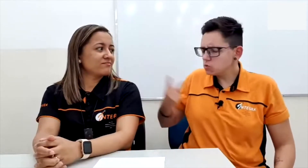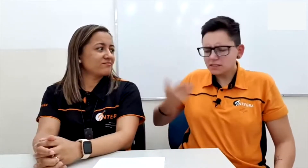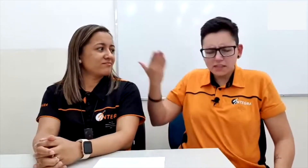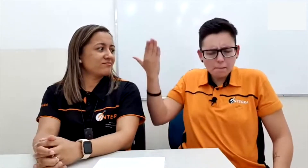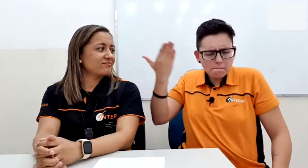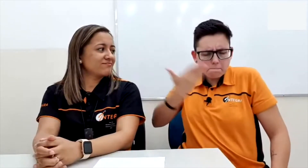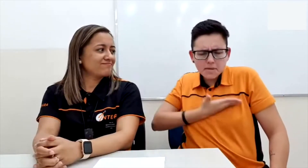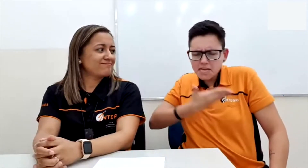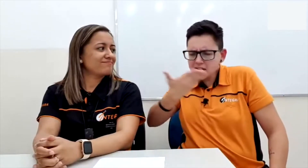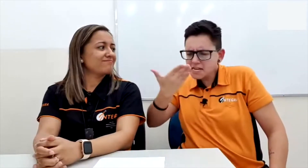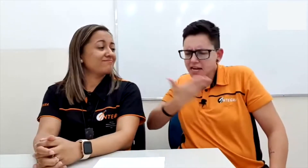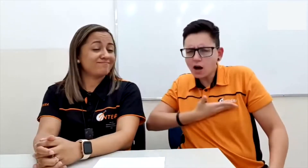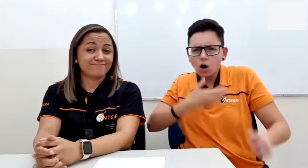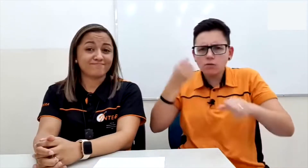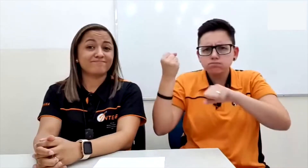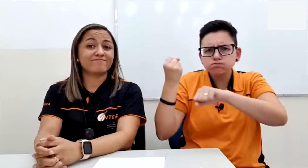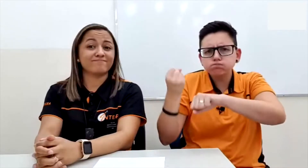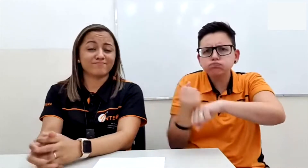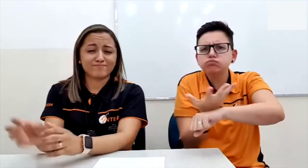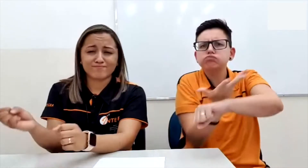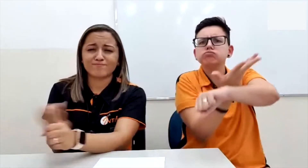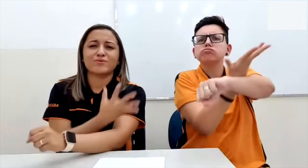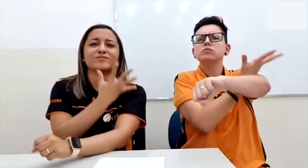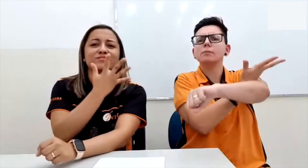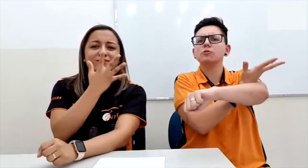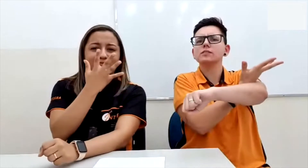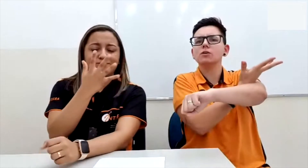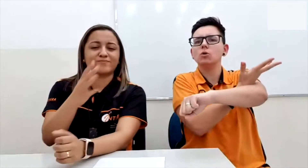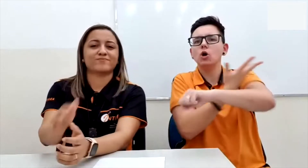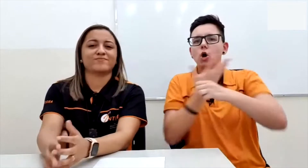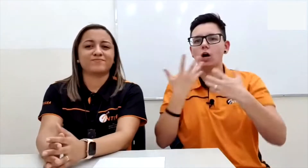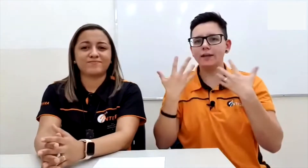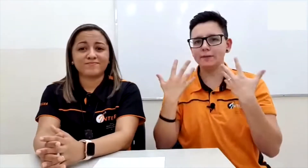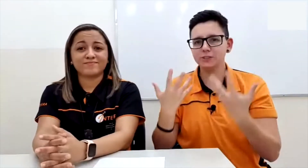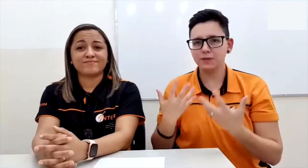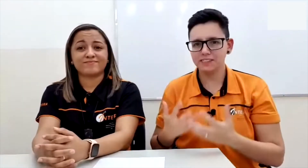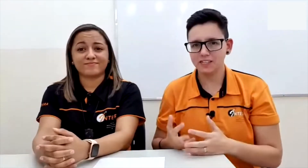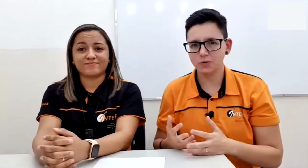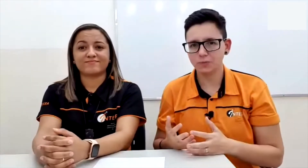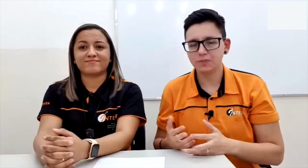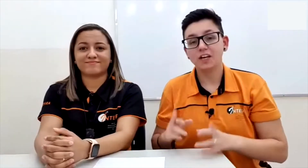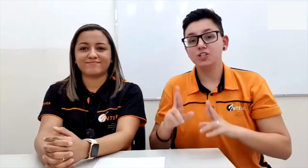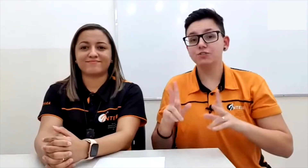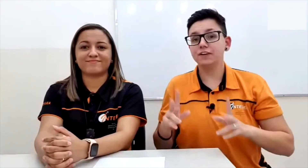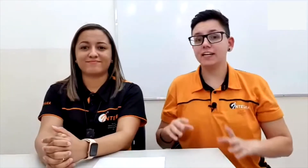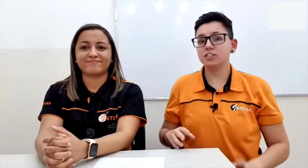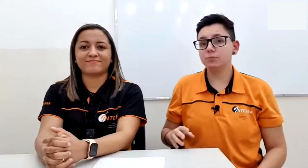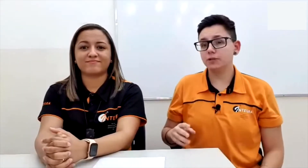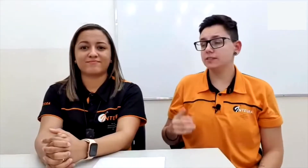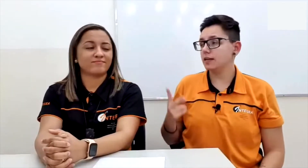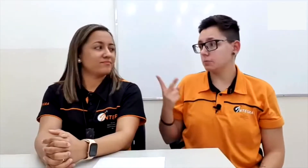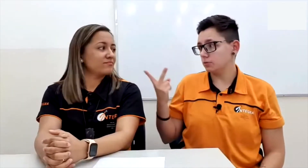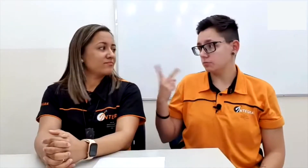duas, amiga, ó, emoção. Olha a minha expressão. Diferente de, por exemplo,